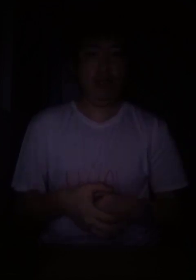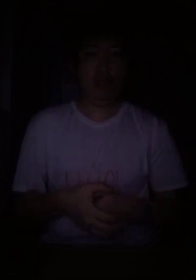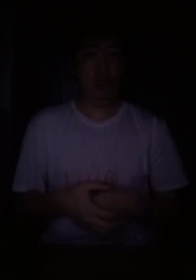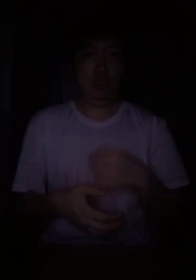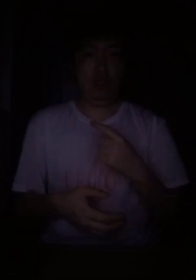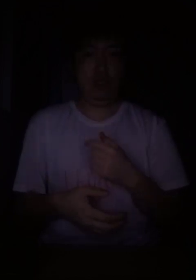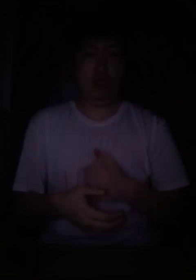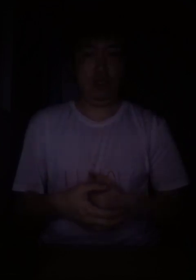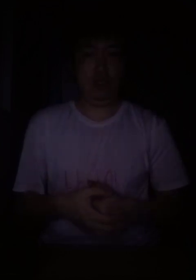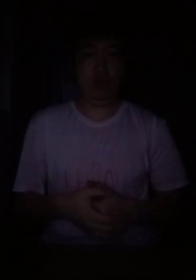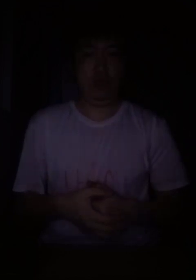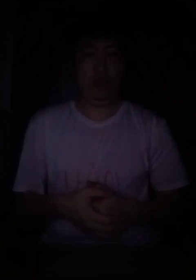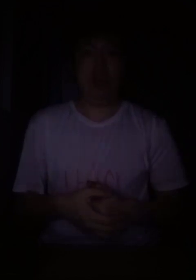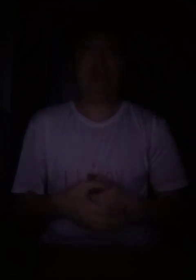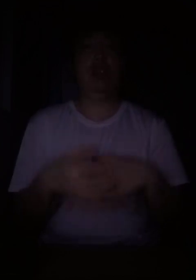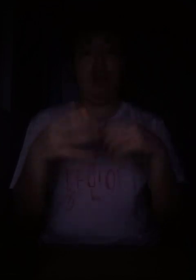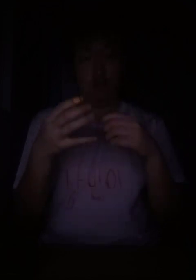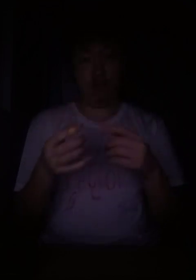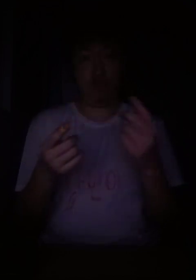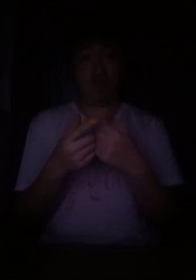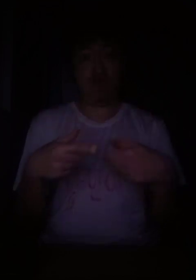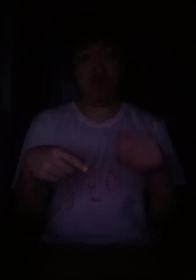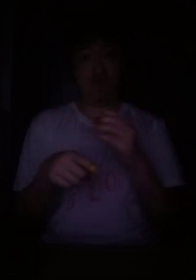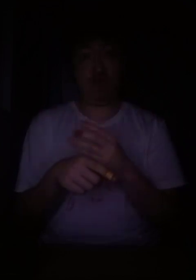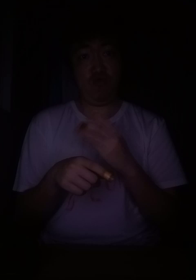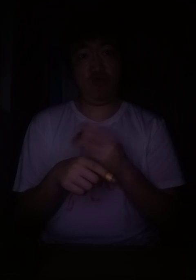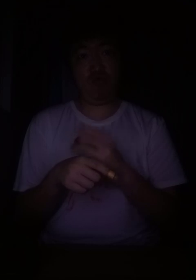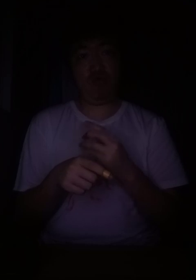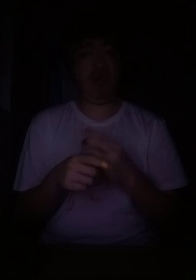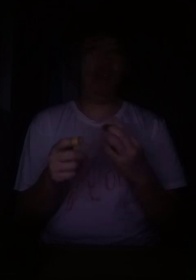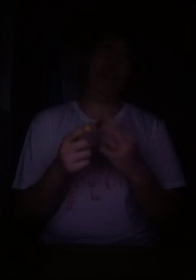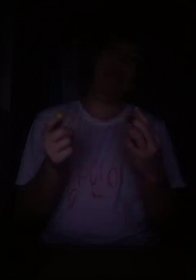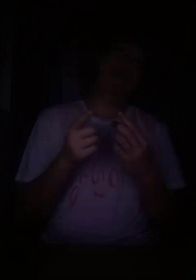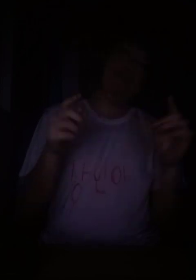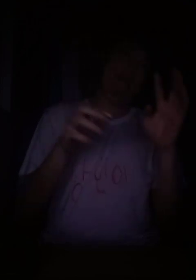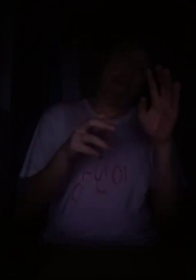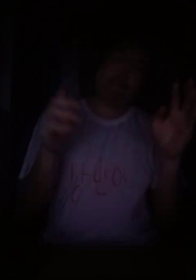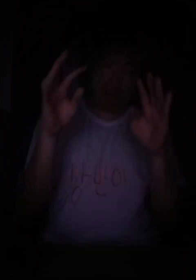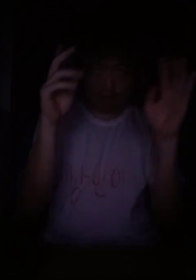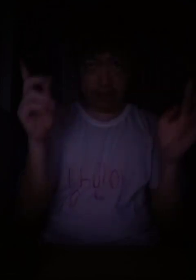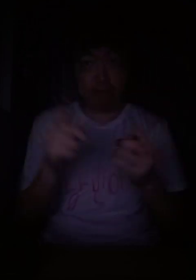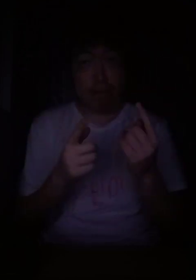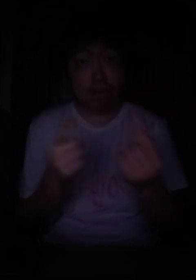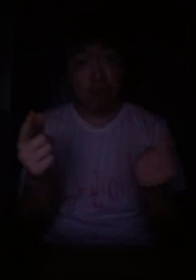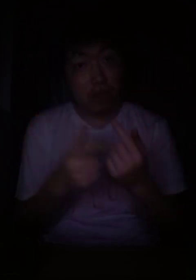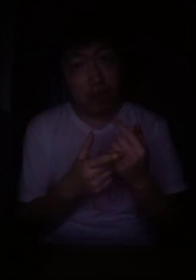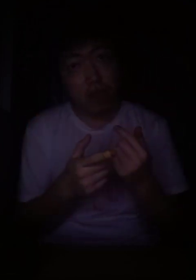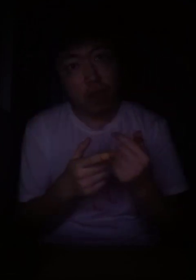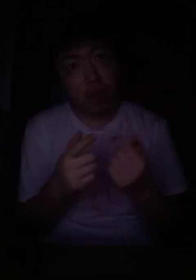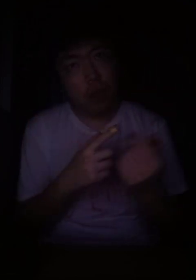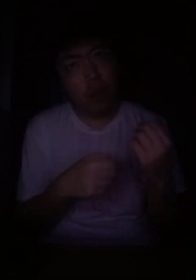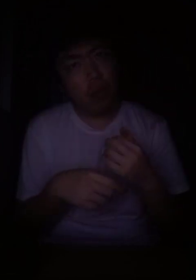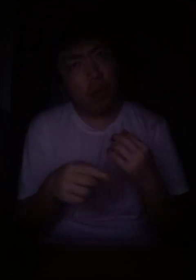아니면? 지금 화면에 아까 누러있는 나왔던데, 게 도사견이고요. 네. 그리고 보통 또 편법을 하기도 하는데요.